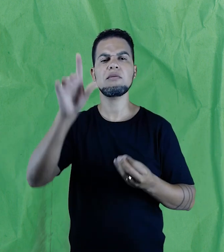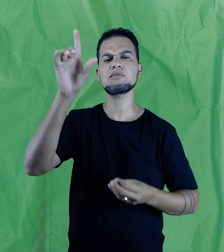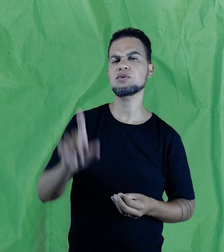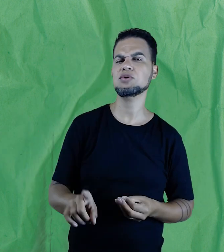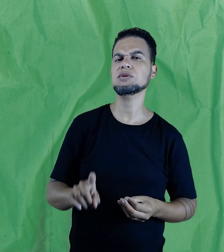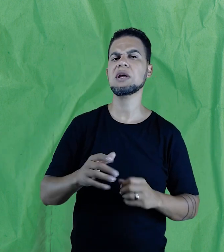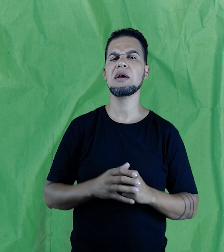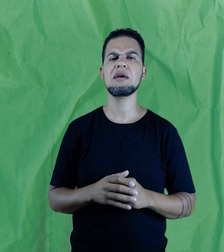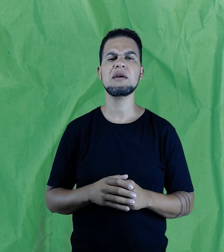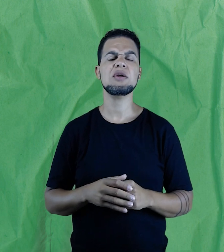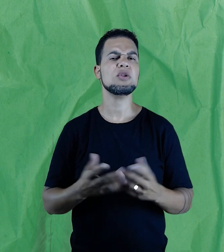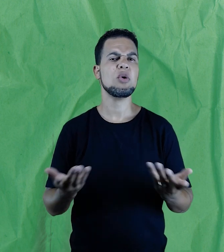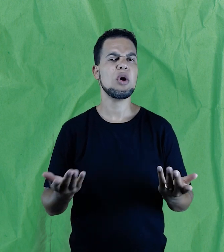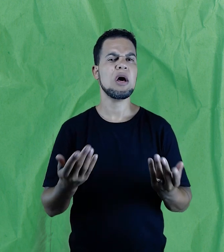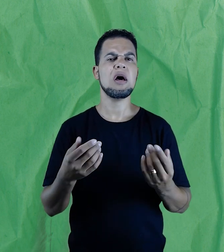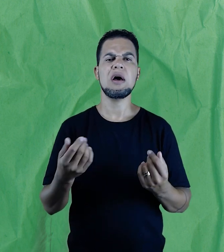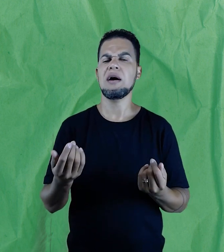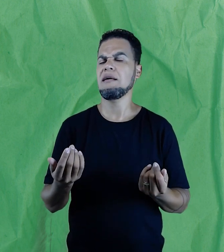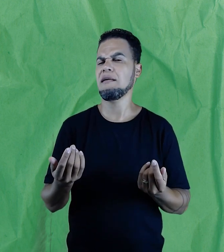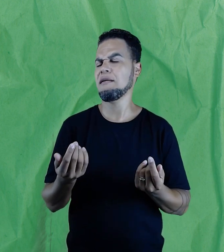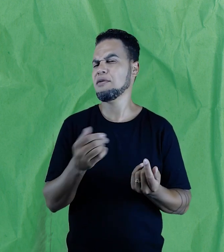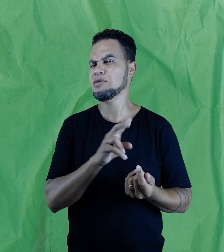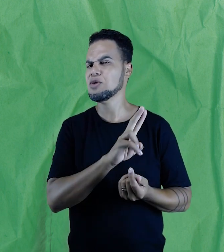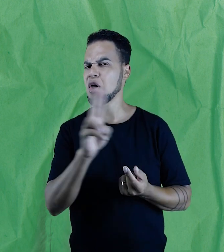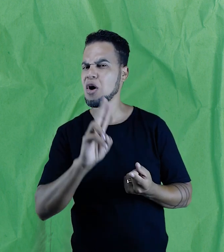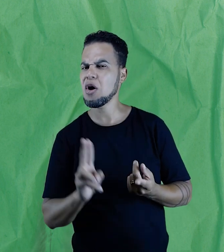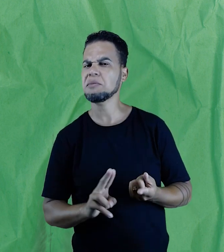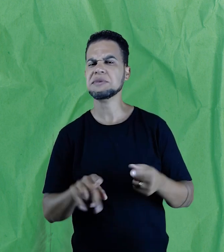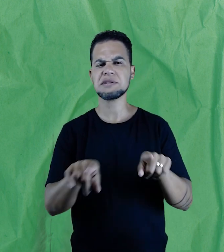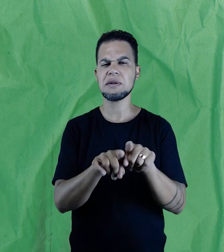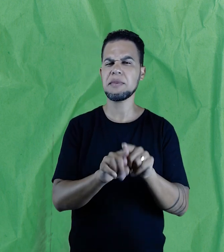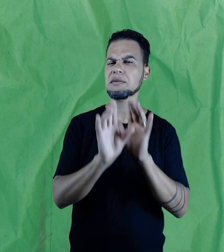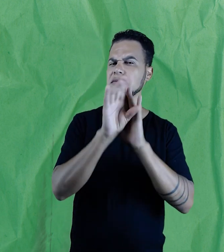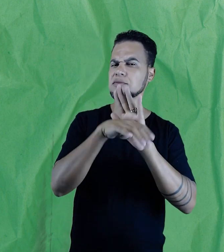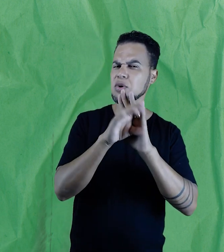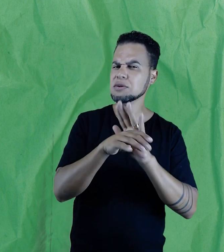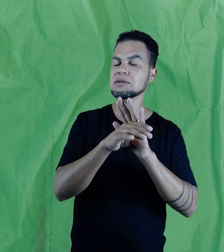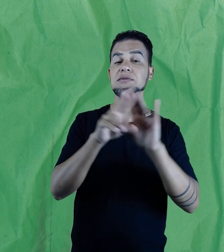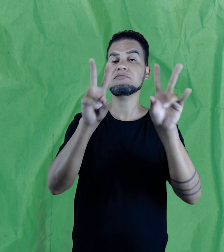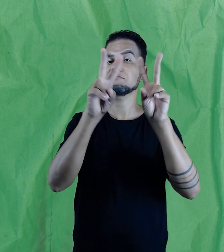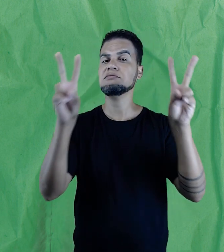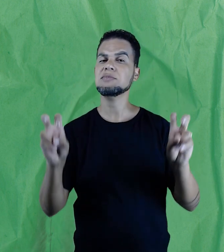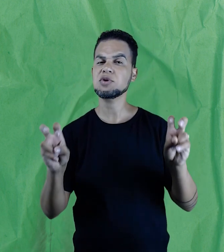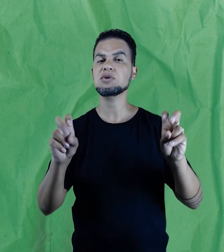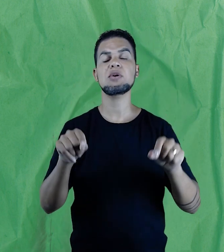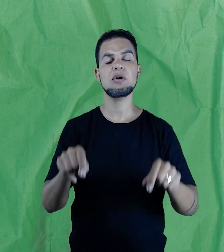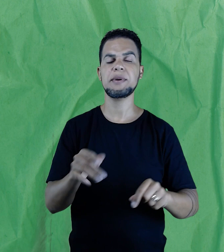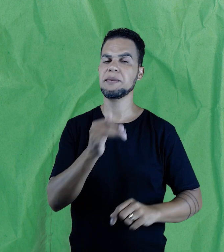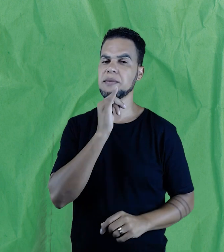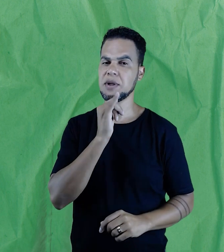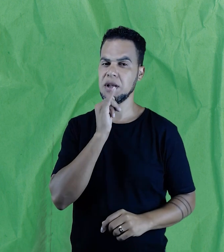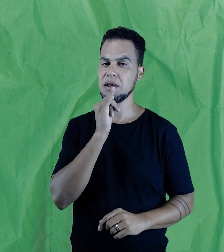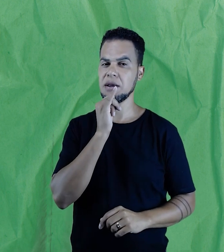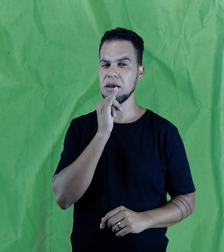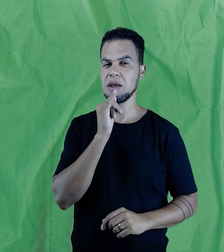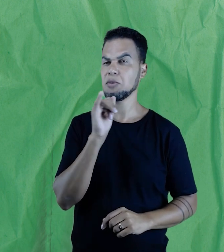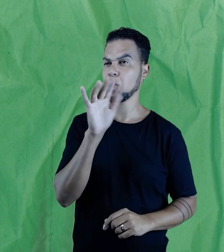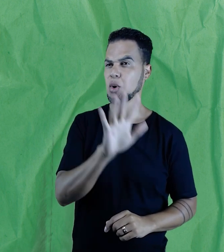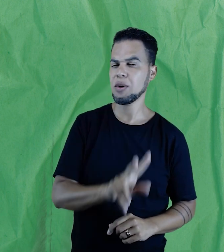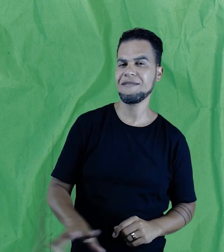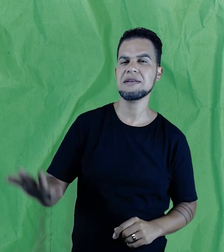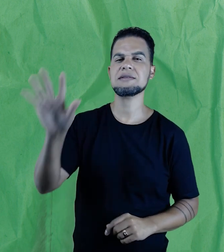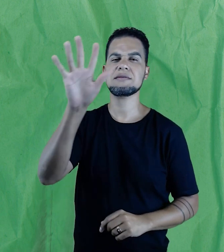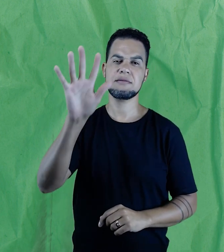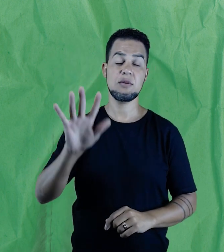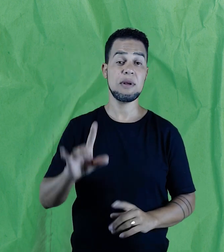deficiência, as nomenclaturas e principalmente alguns conceitos que são abordados como o desenho